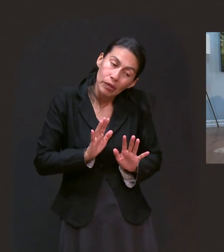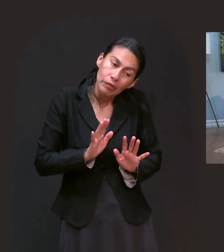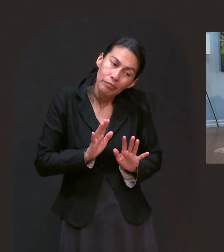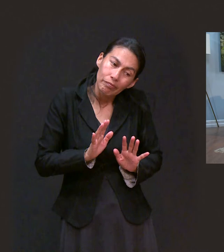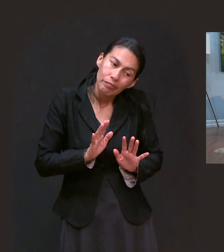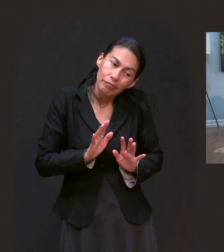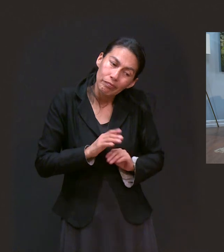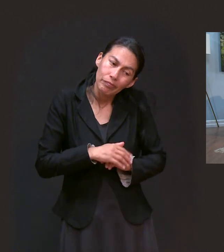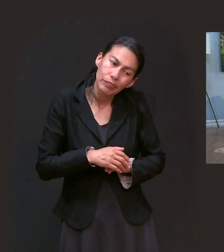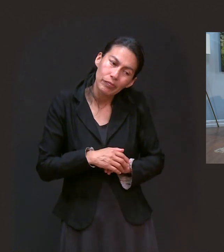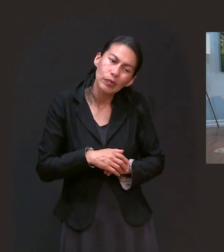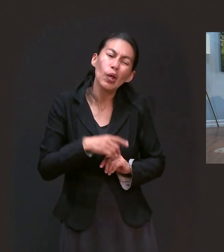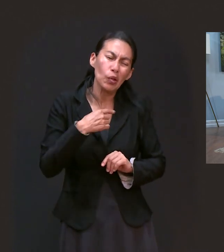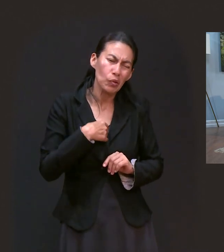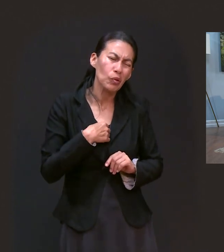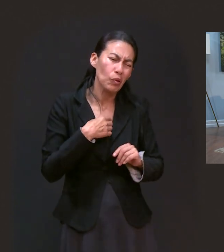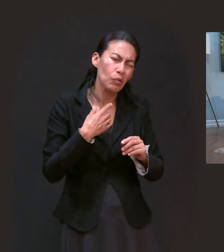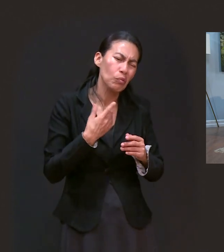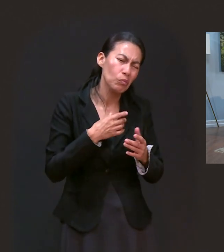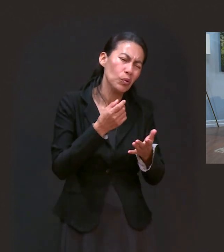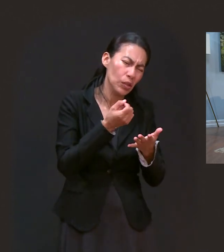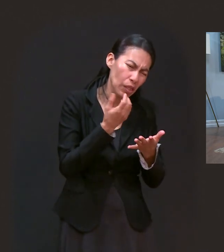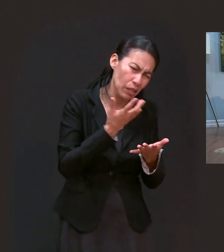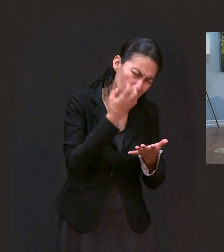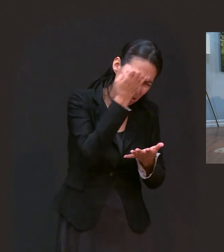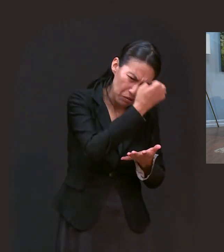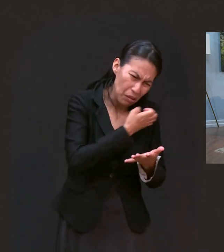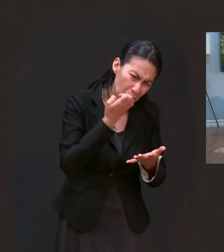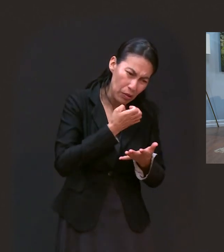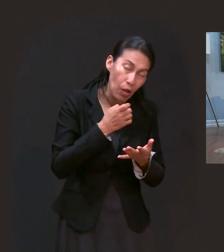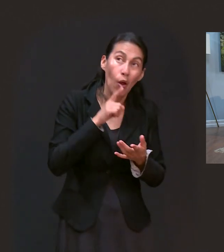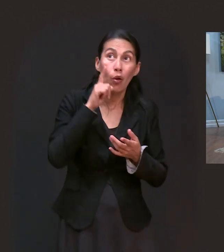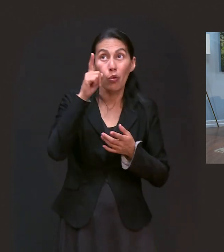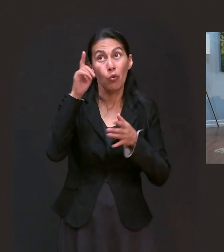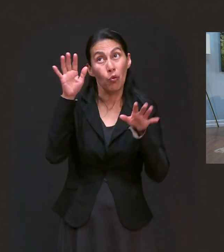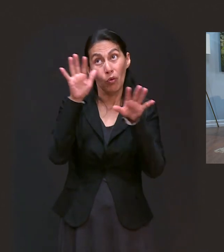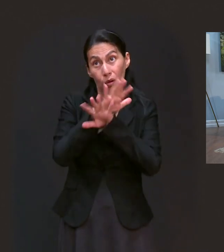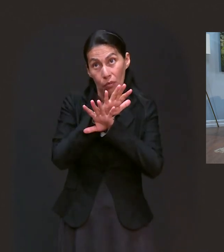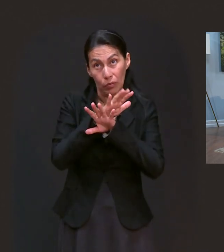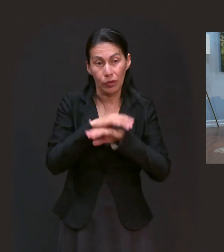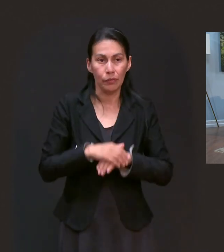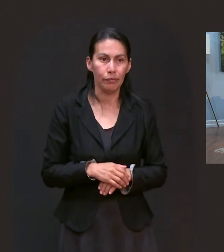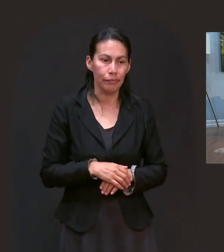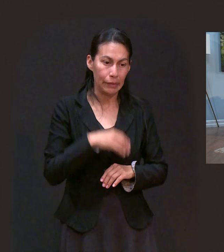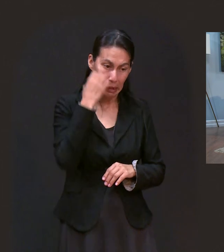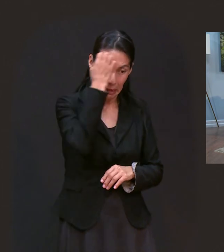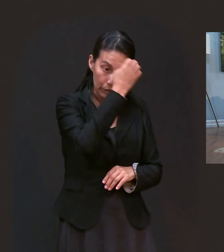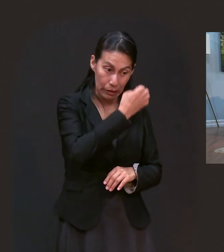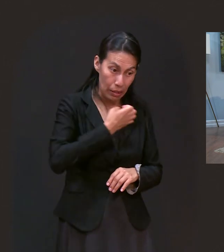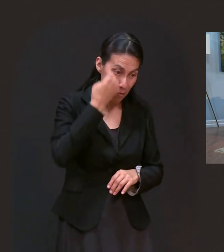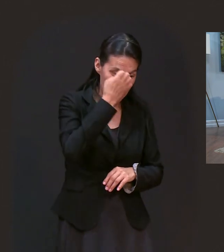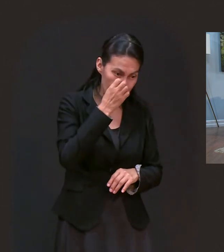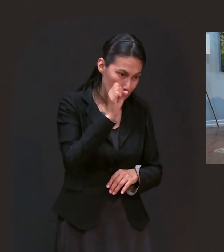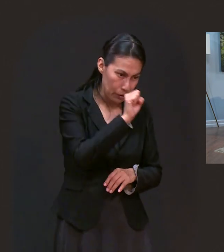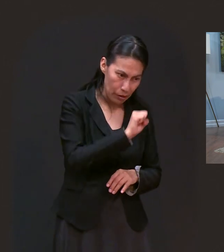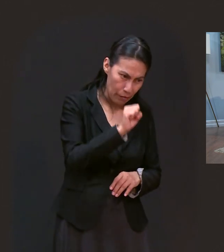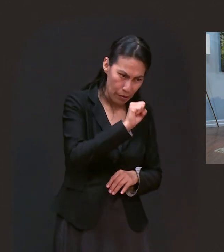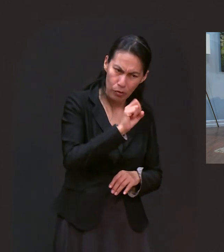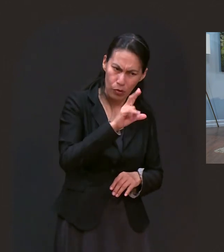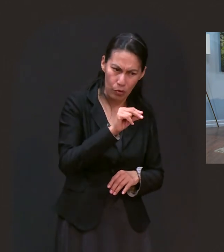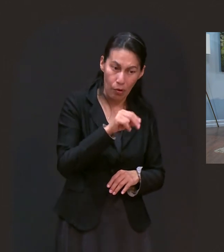pero yo igual lo rendir porque yo dije 'dios vos podés cambiar el día que ponen las plazas yo rindo un jueves